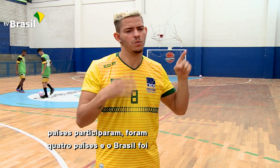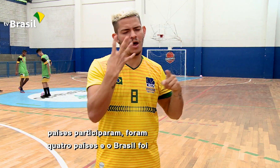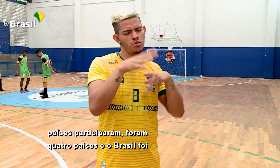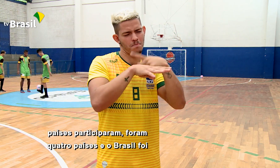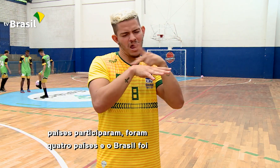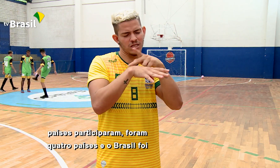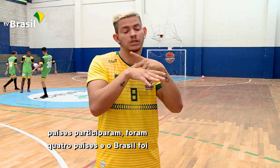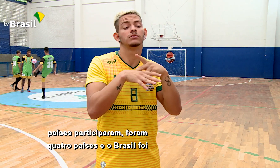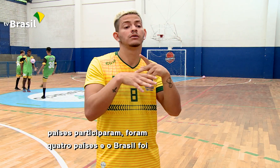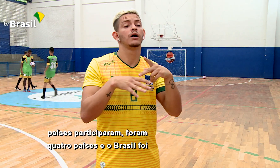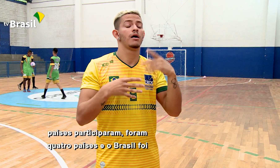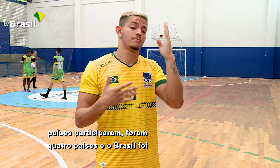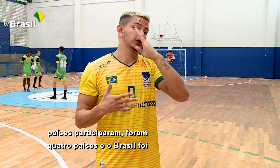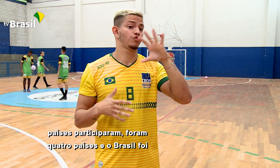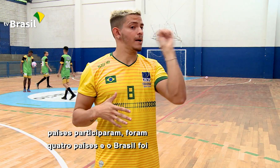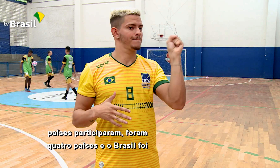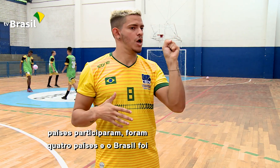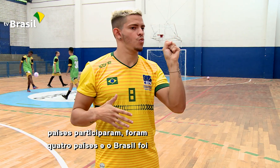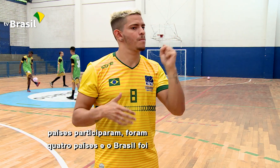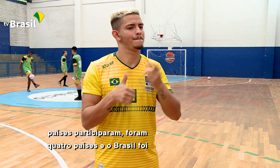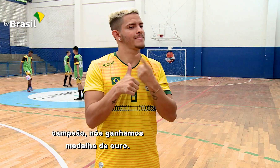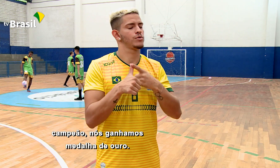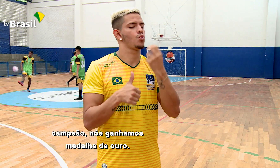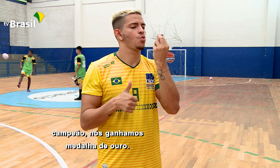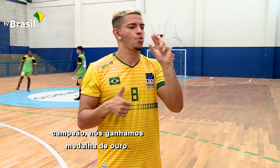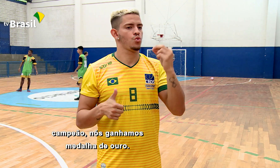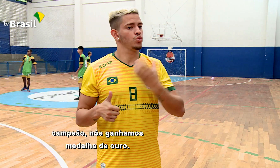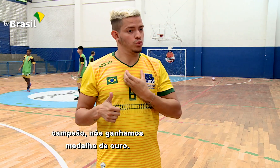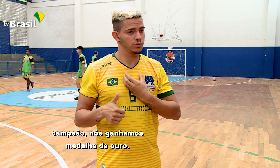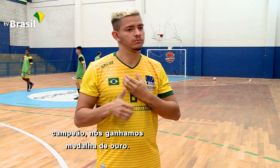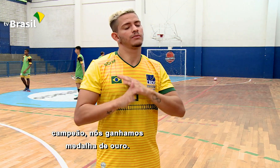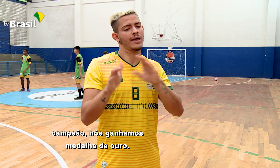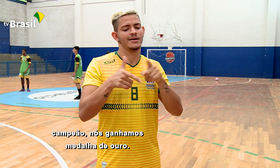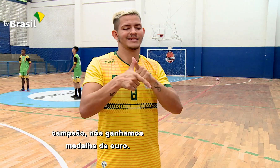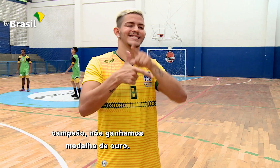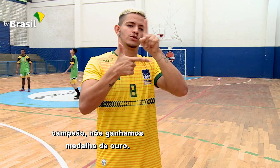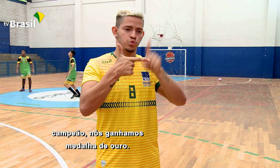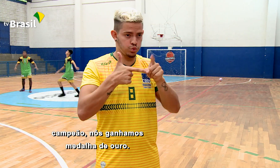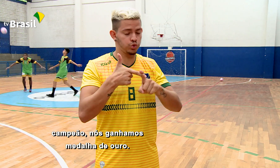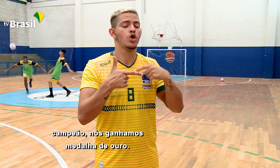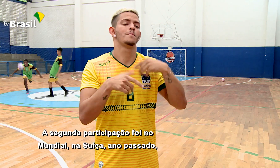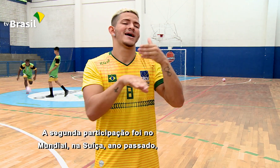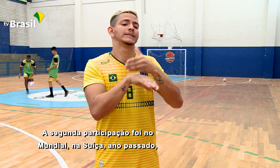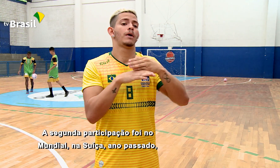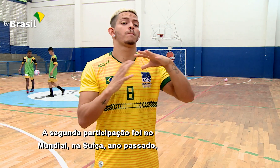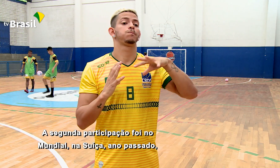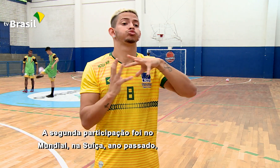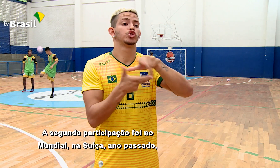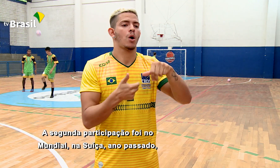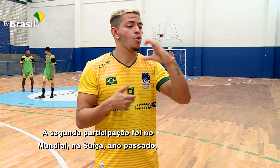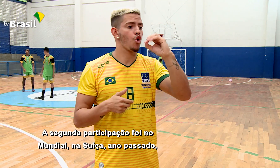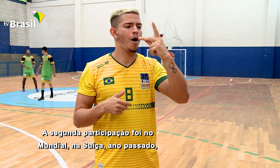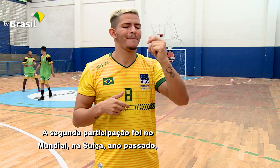participaram. Foram 4 países e o Brasil foi campeão, nós ganhamos medalha de ouro. A segunda participação foi no